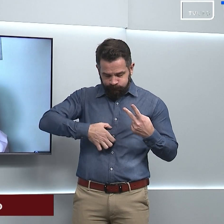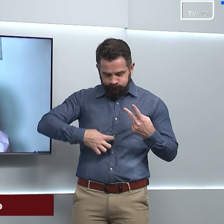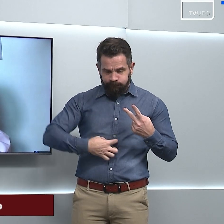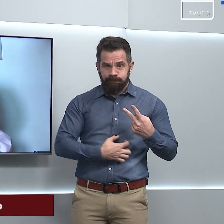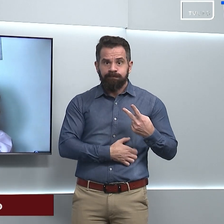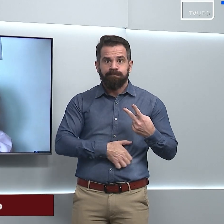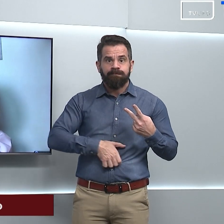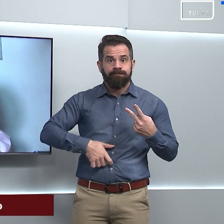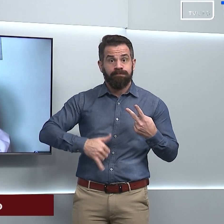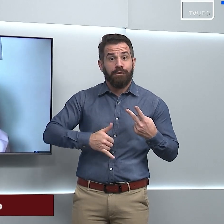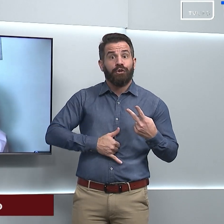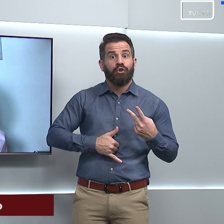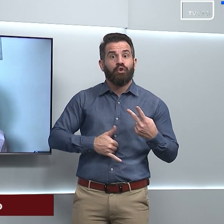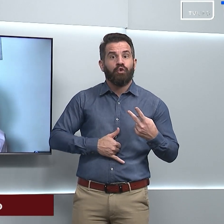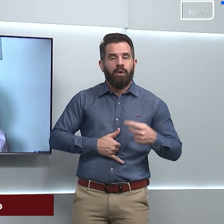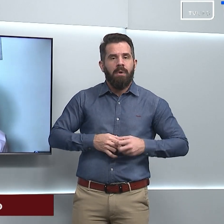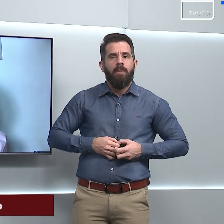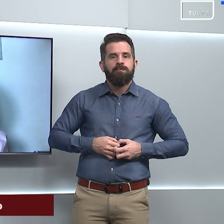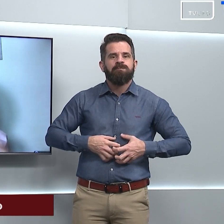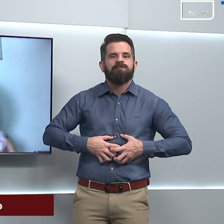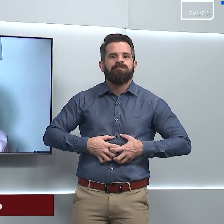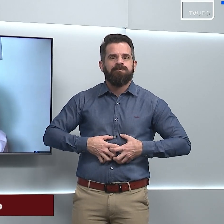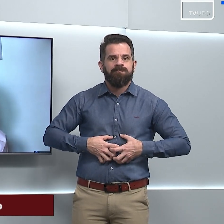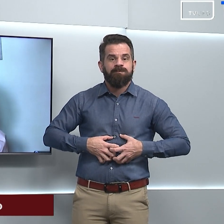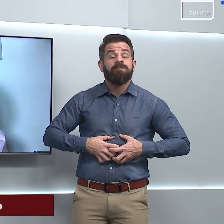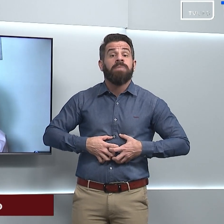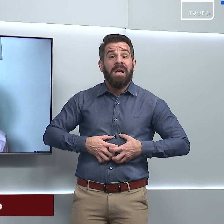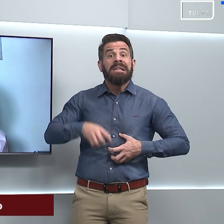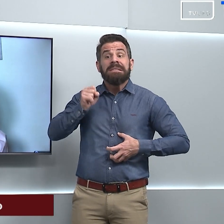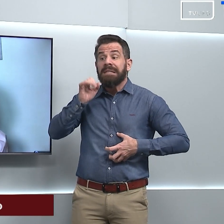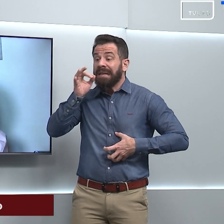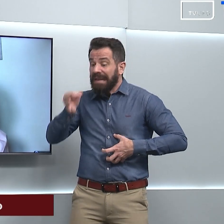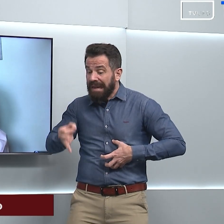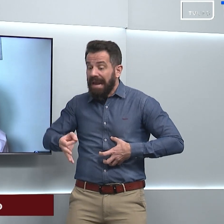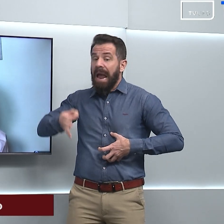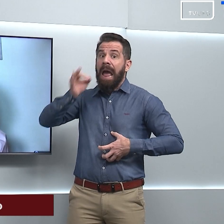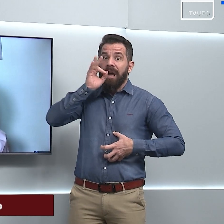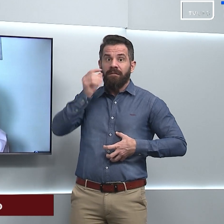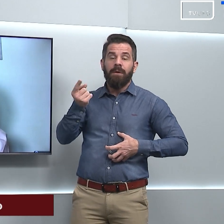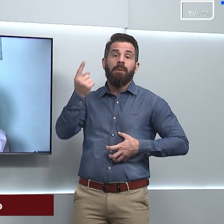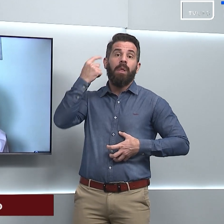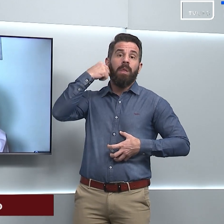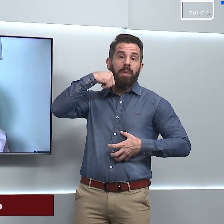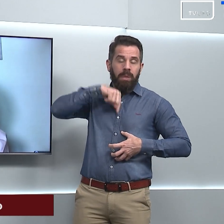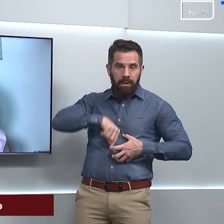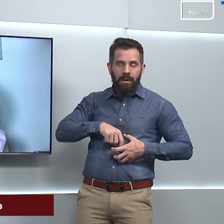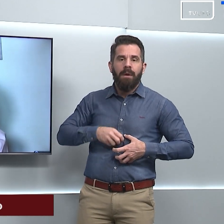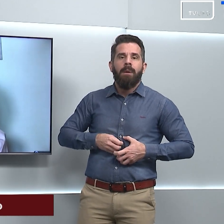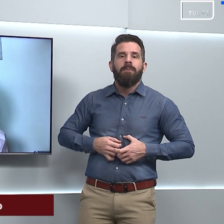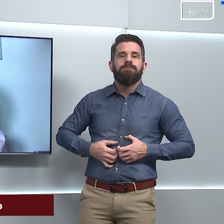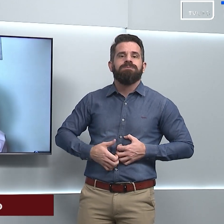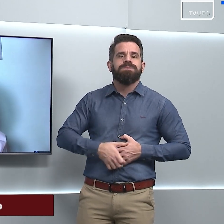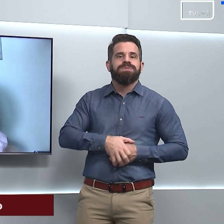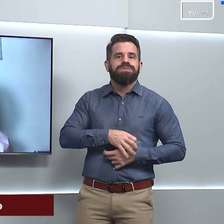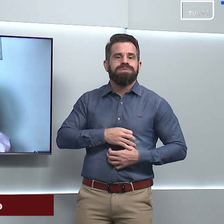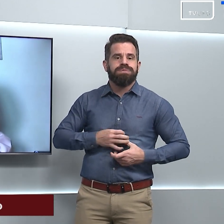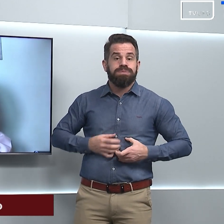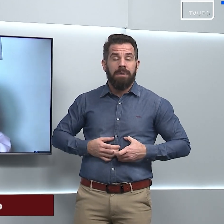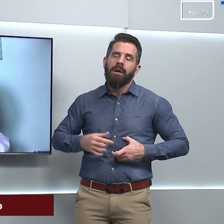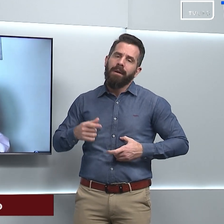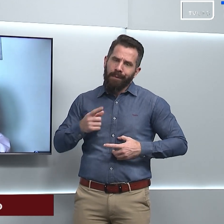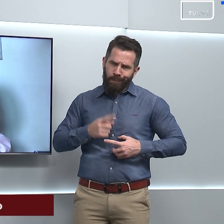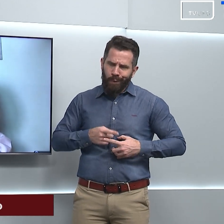fica inflamada. Então, a partir do momento que você ingere o café, né, o café, ele, por